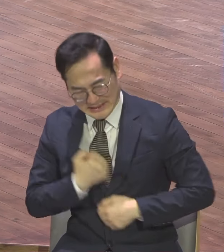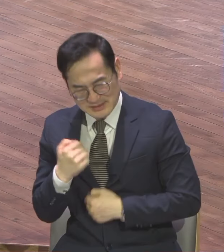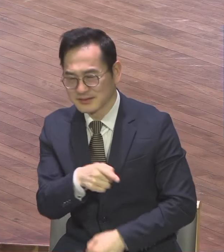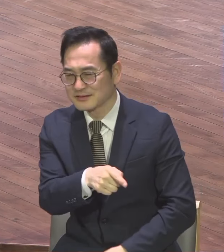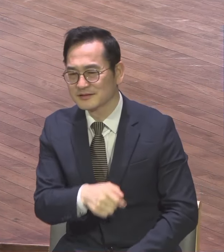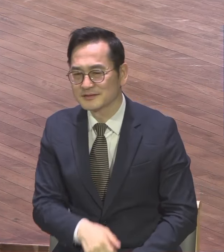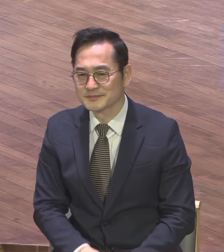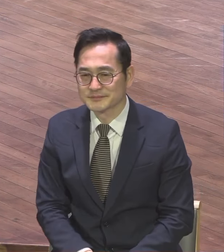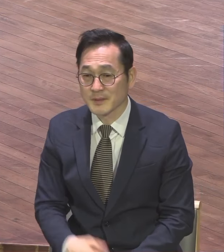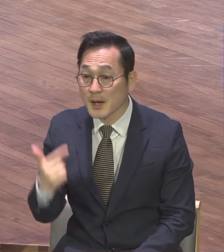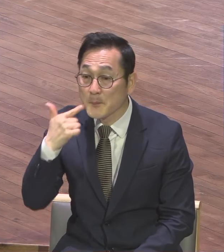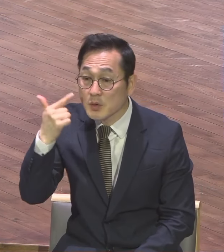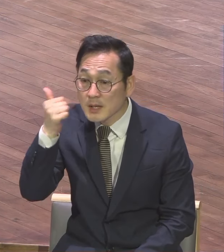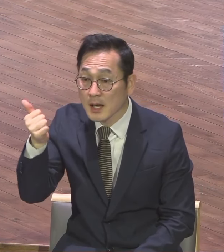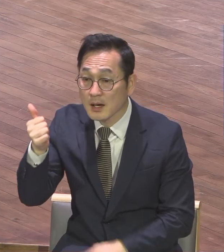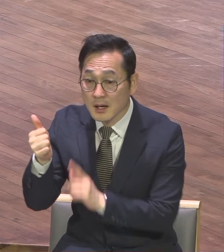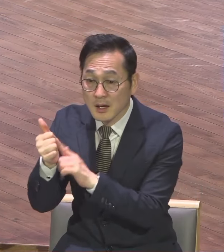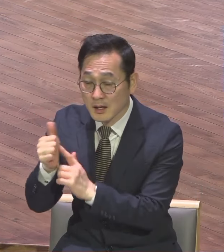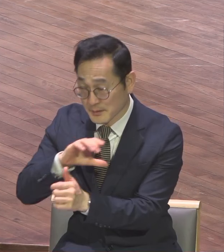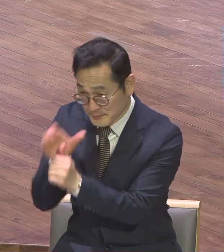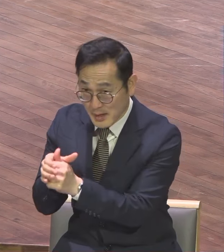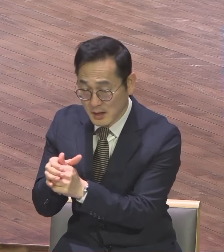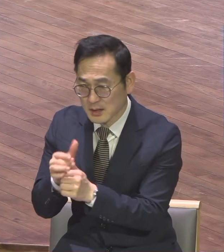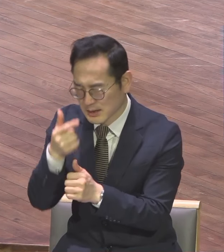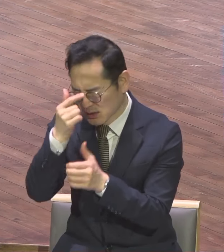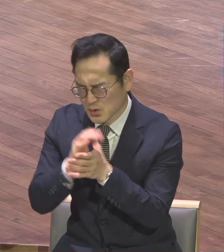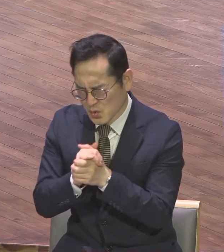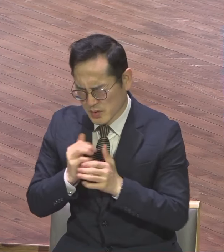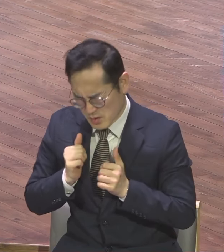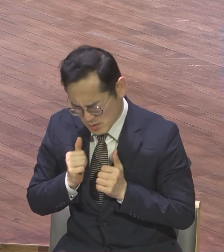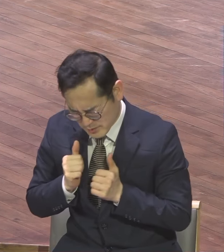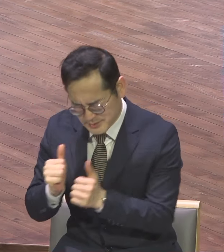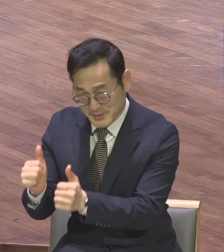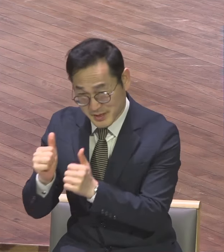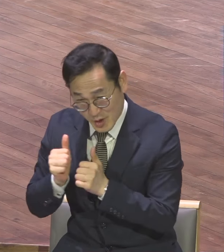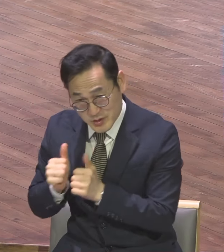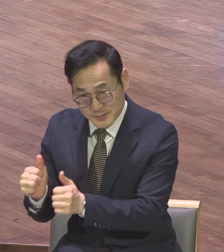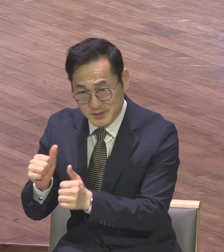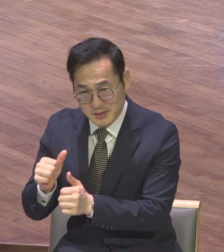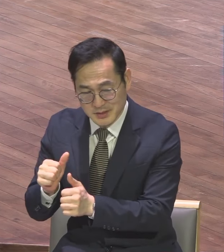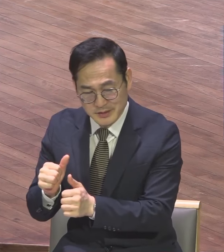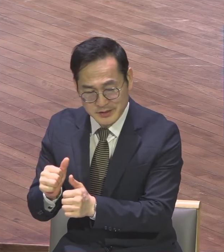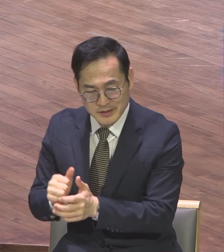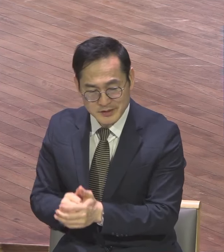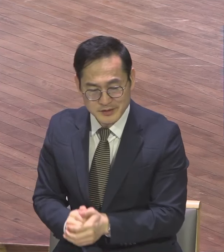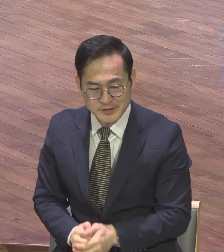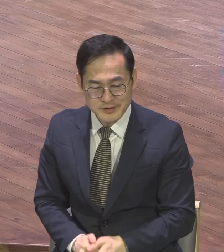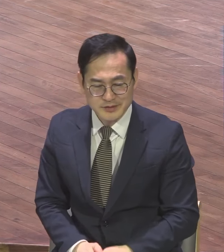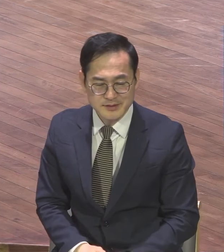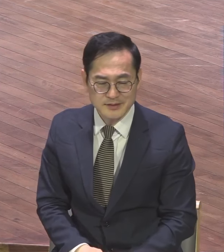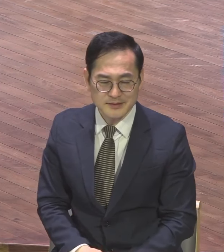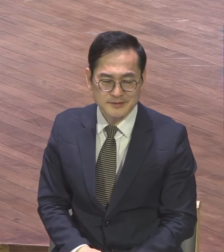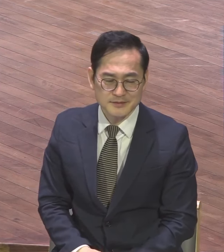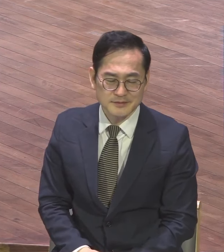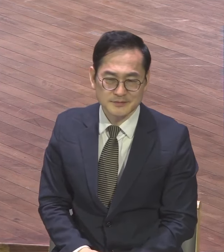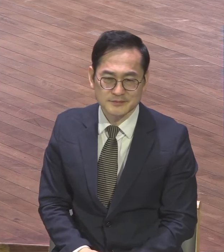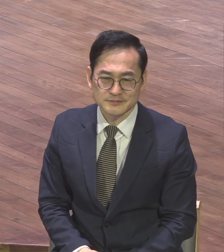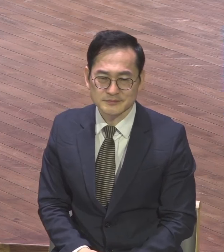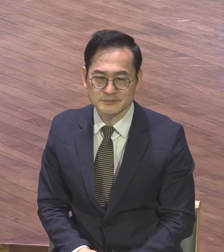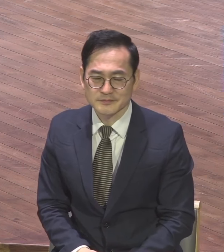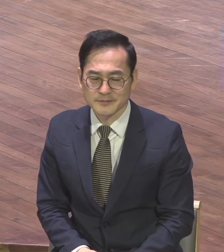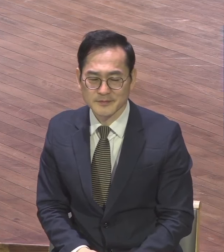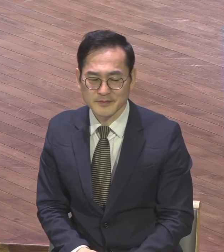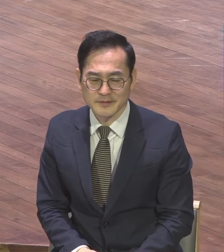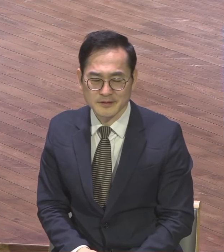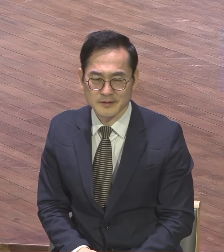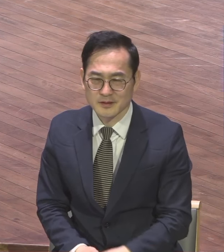여러분 목사라도요, 기도에 대해서 정말 평생에 간증 끌게 있어야 되고, 장로